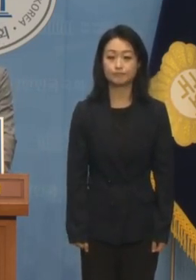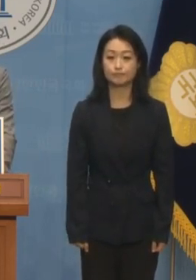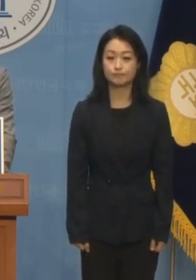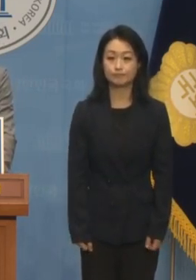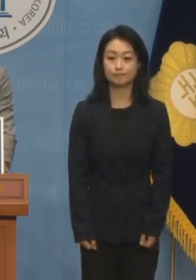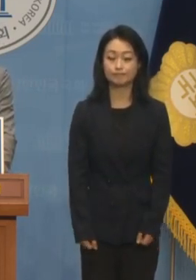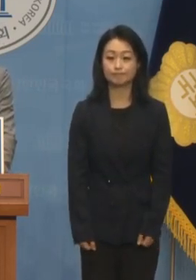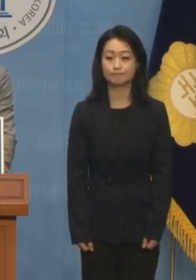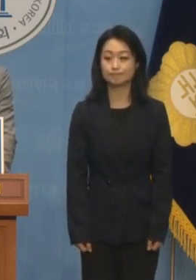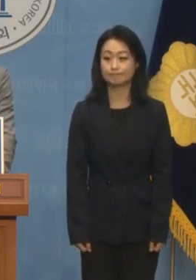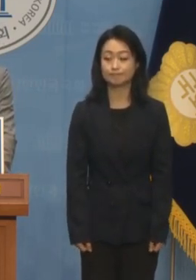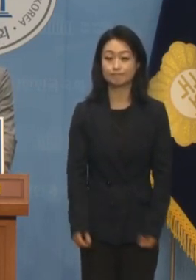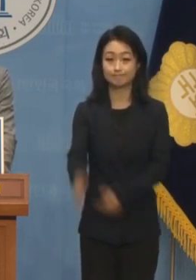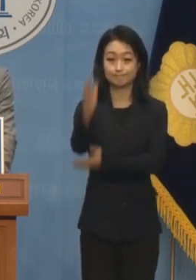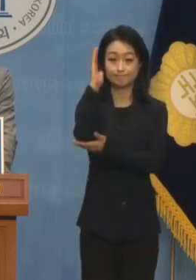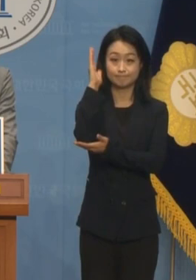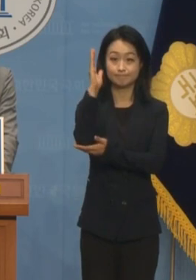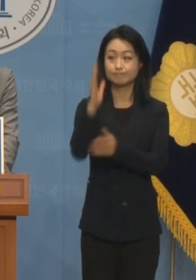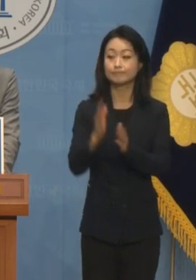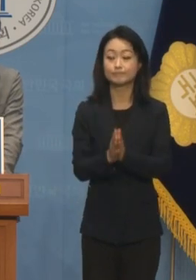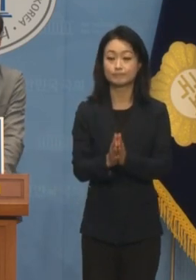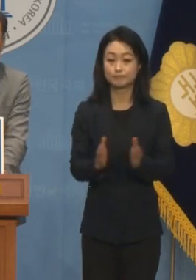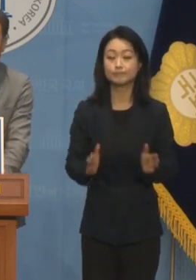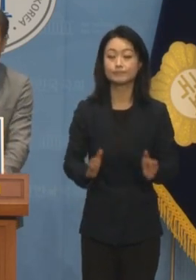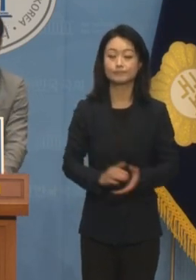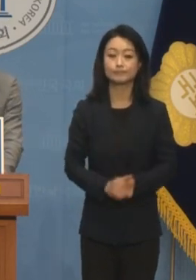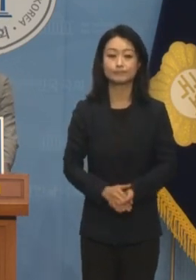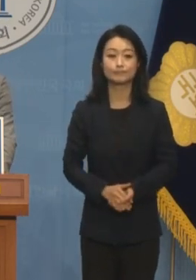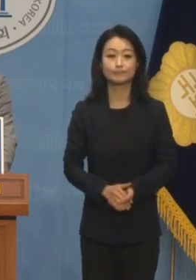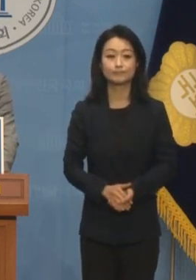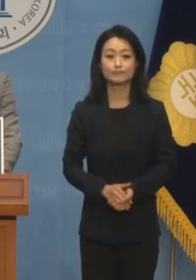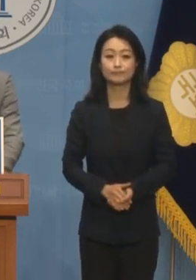기자회견 시작하겠습니다.